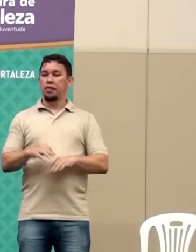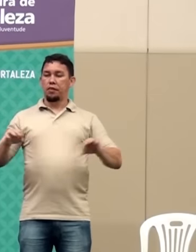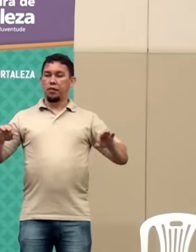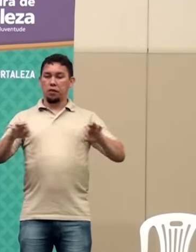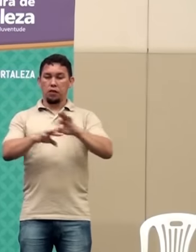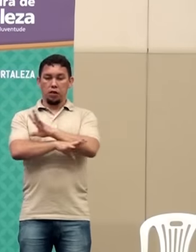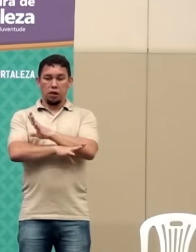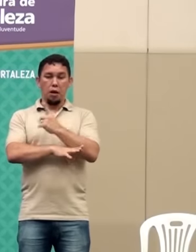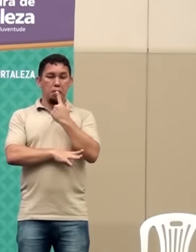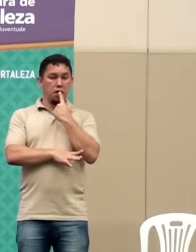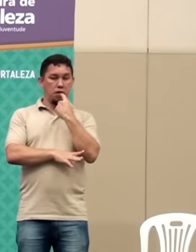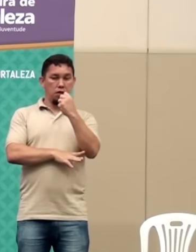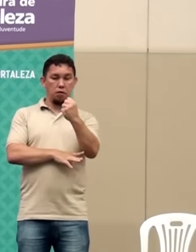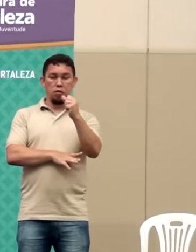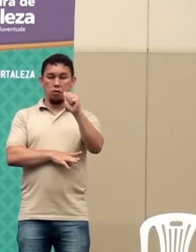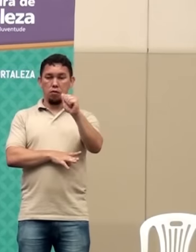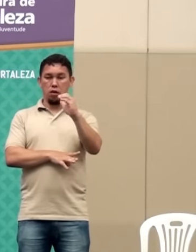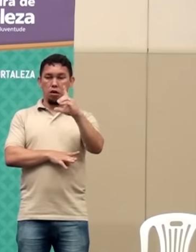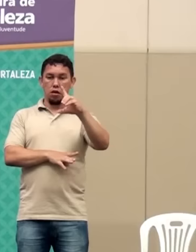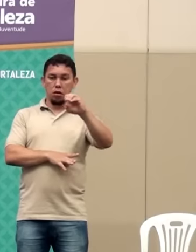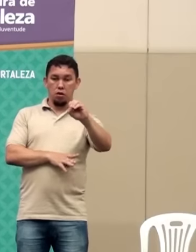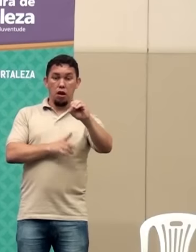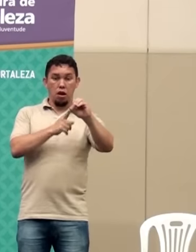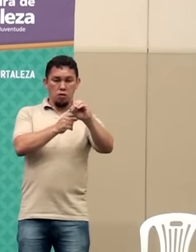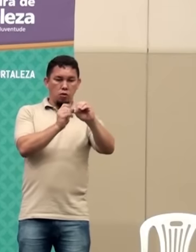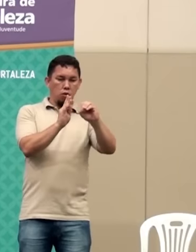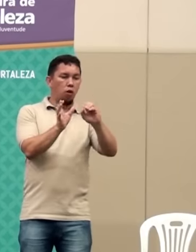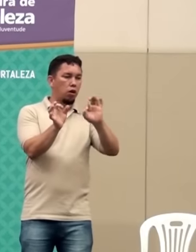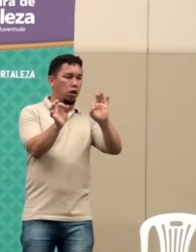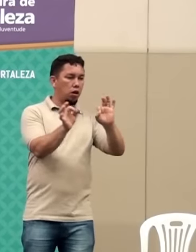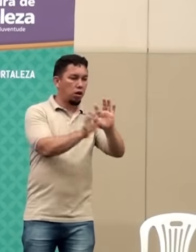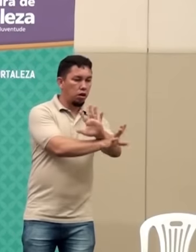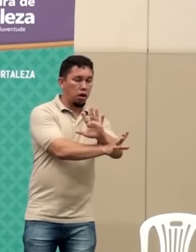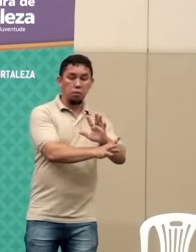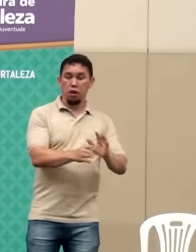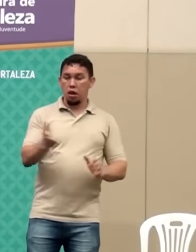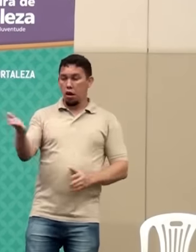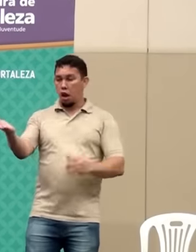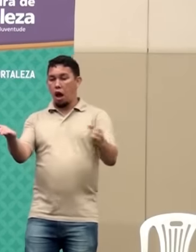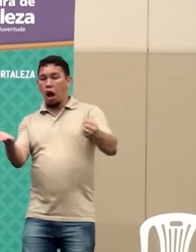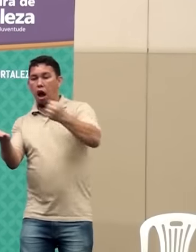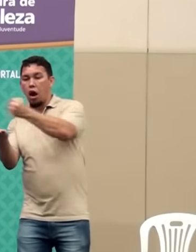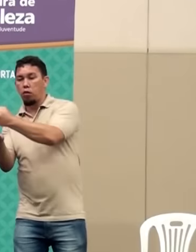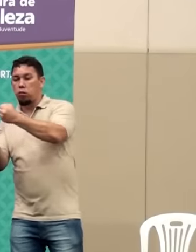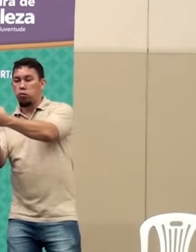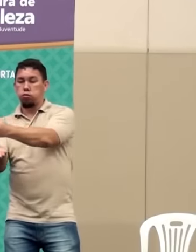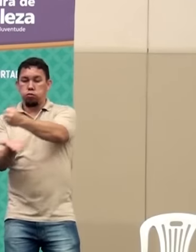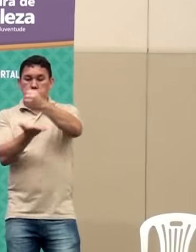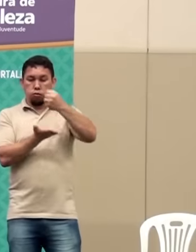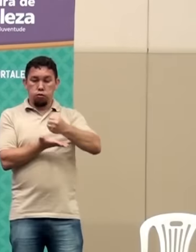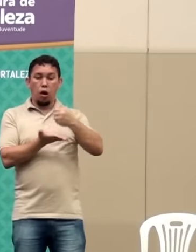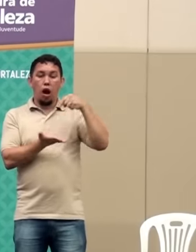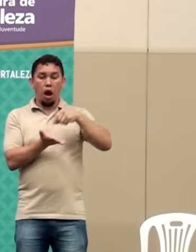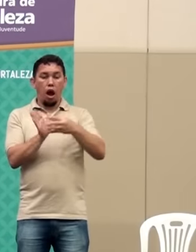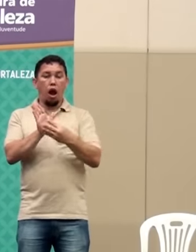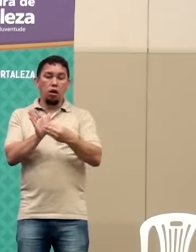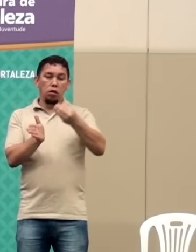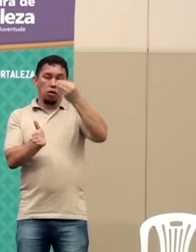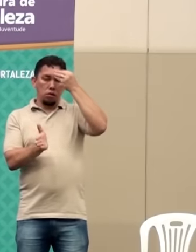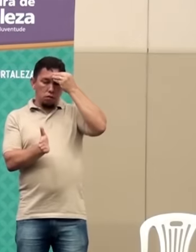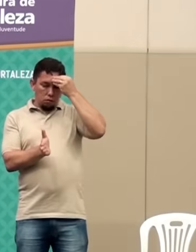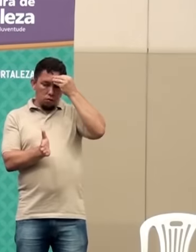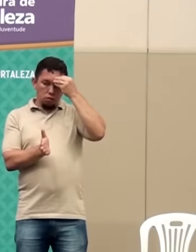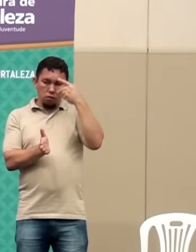Terminamos os ácidos. Agora vamos para as bases, tá? Lembrando que a gente está estudando aqui segundo a teoria de